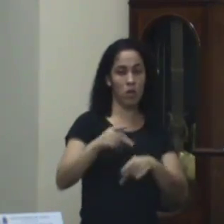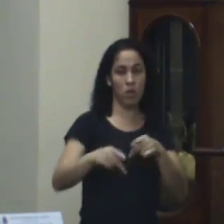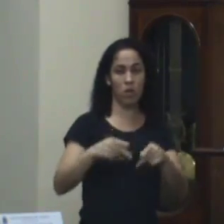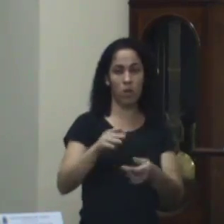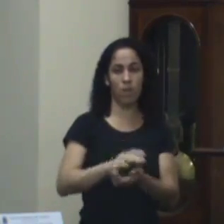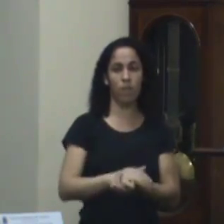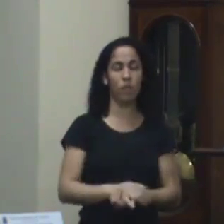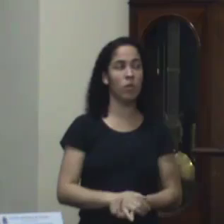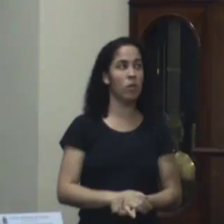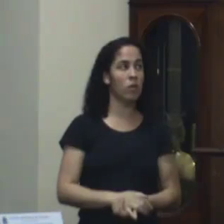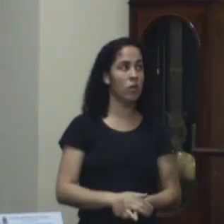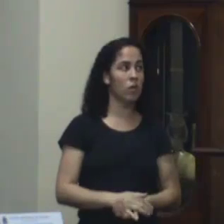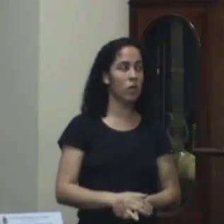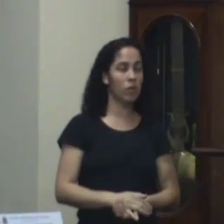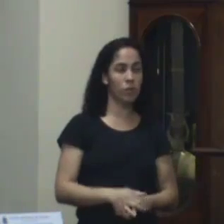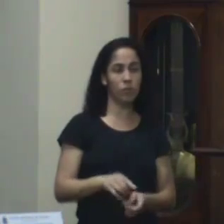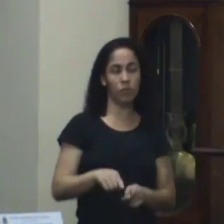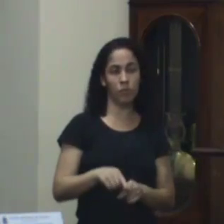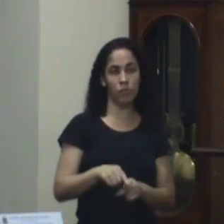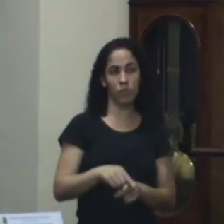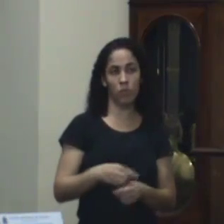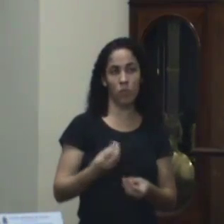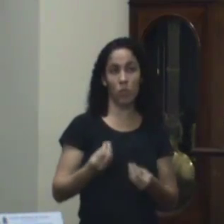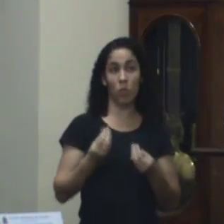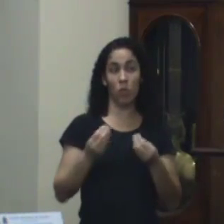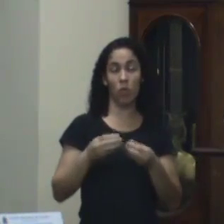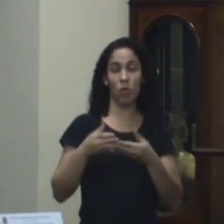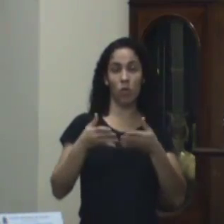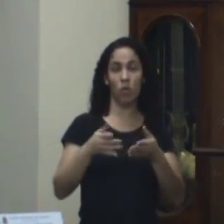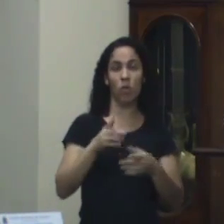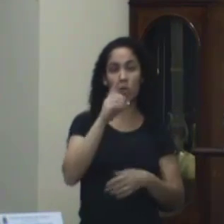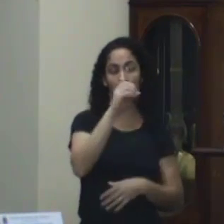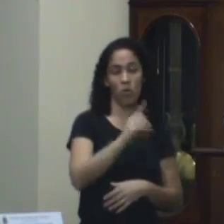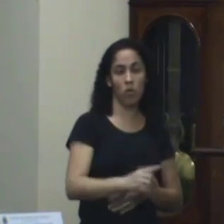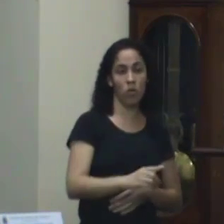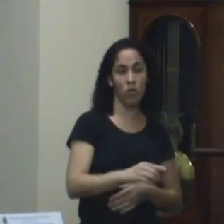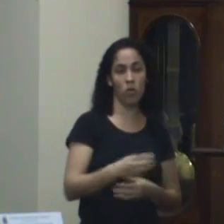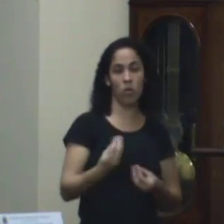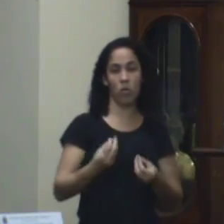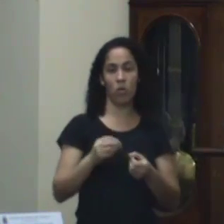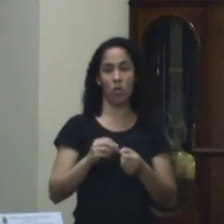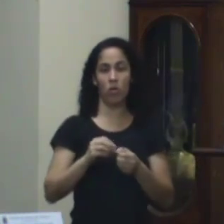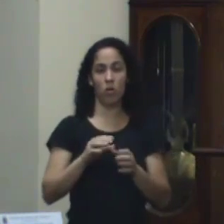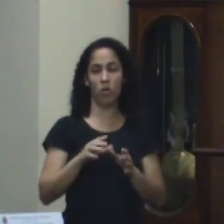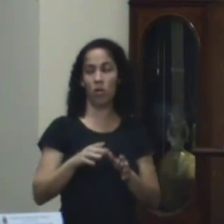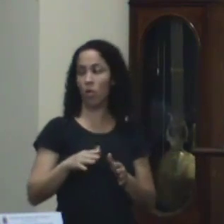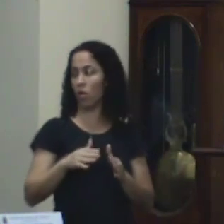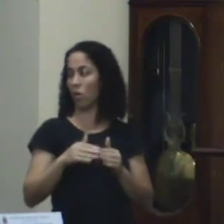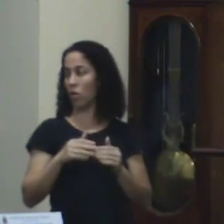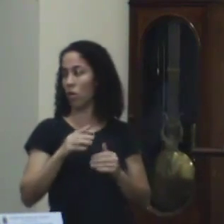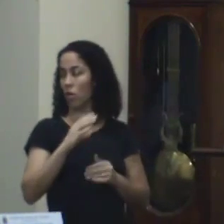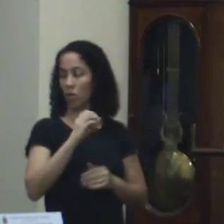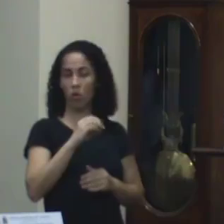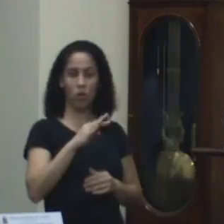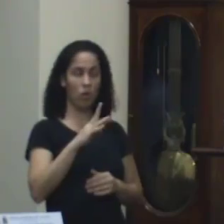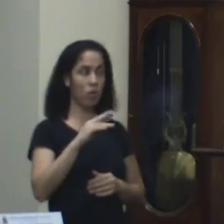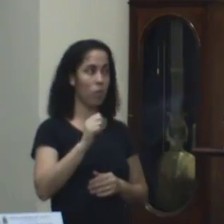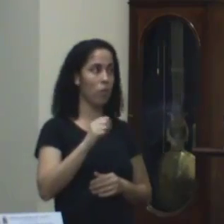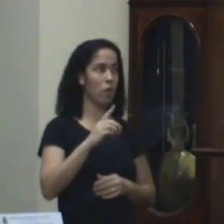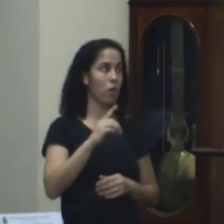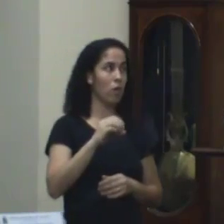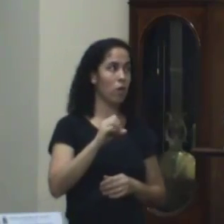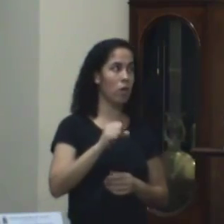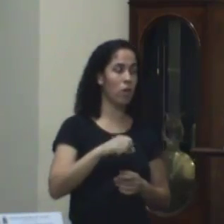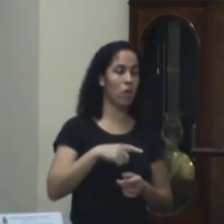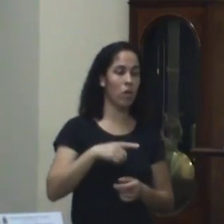da população, defender como se chega a esses direitos, como serão cobrados. Então, eles têm dever em